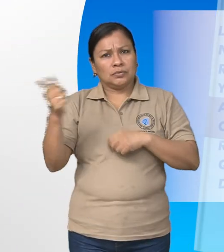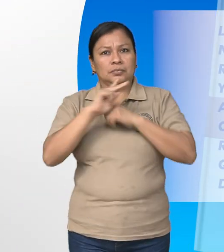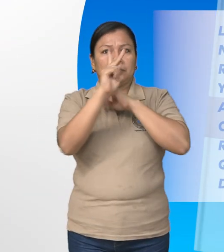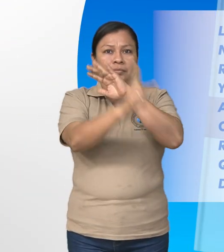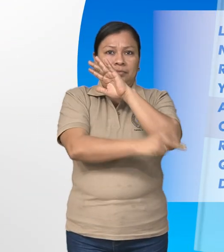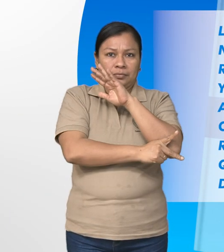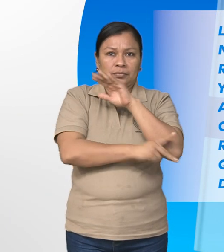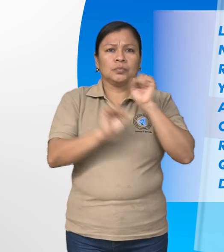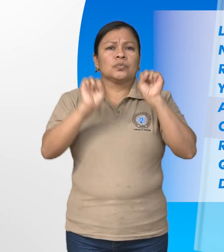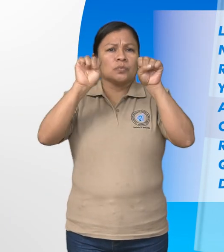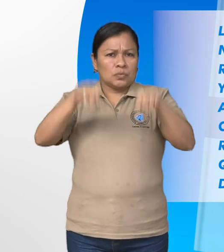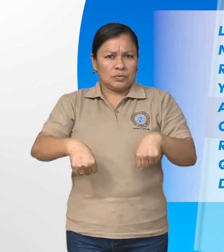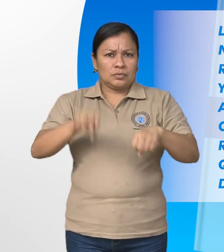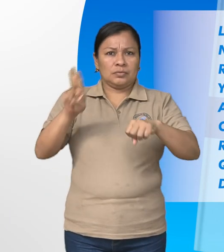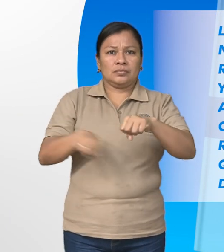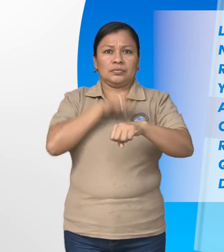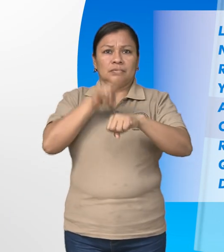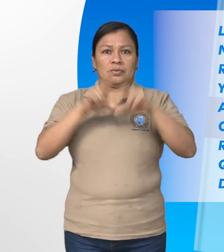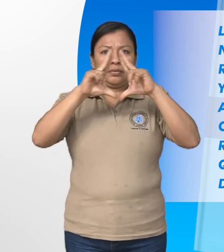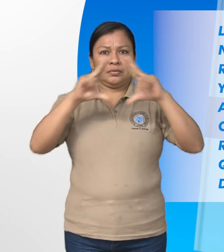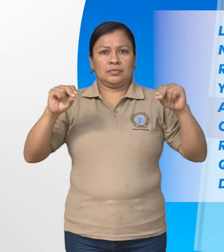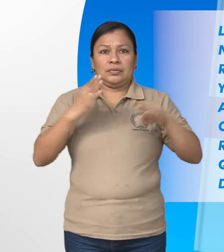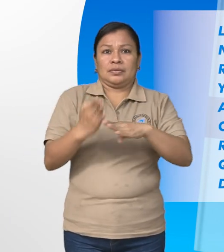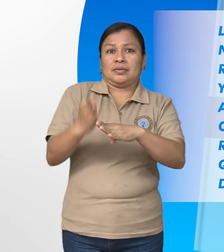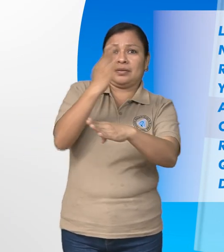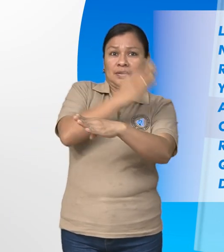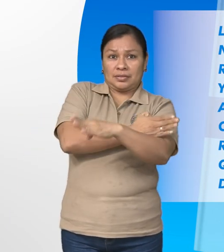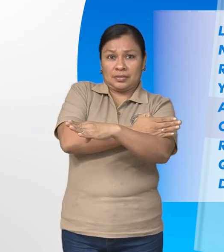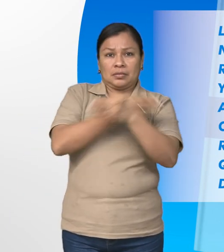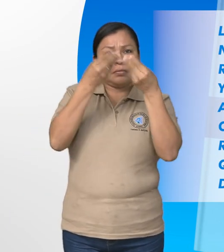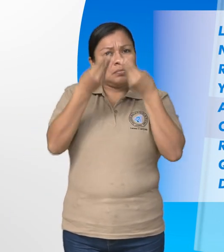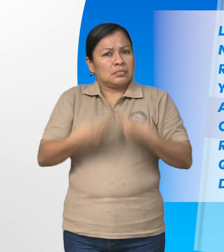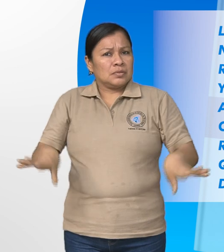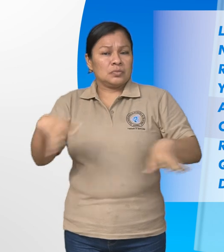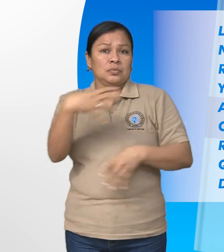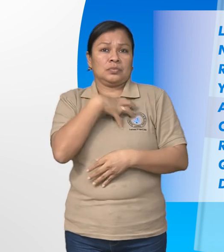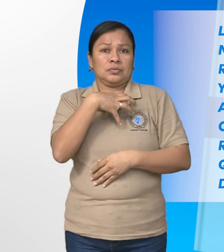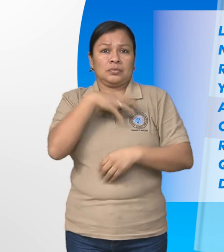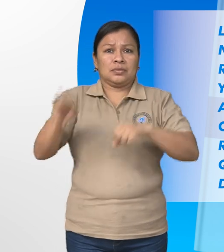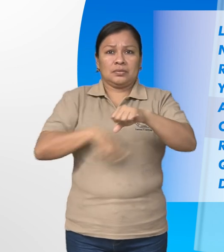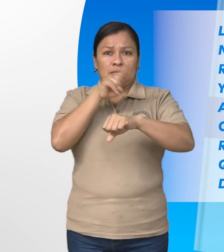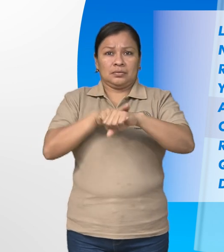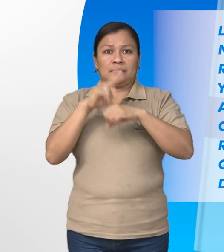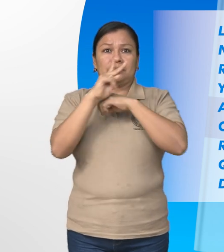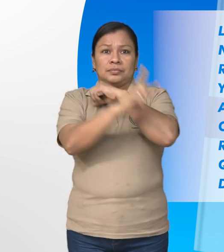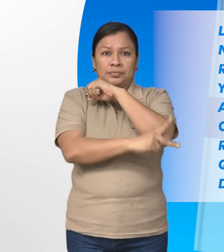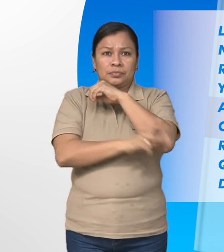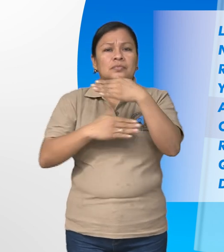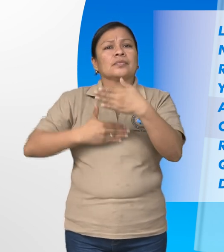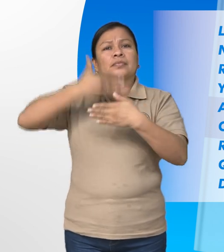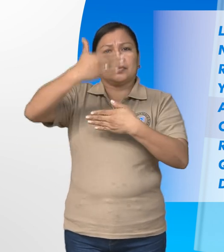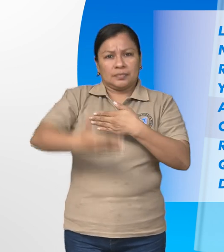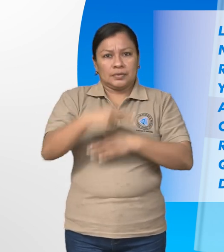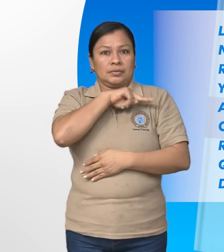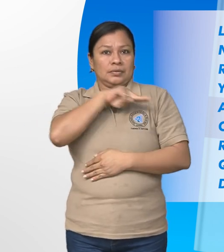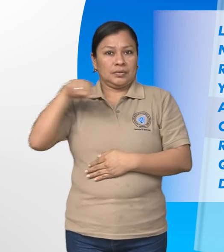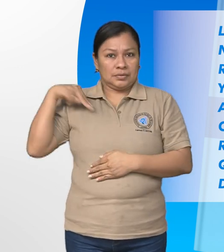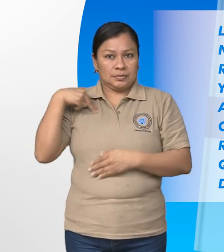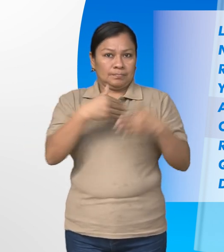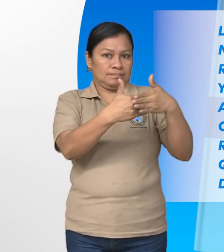pueden ser nacionalizados previa renuncia a su nacionalidad y mediante solicitud ante autoridad competente,